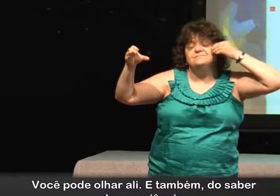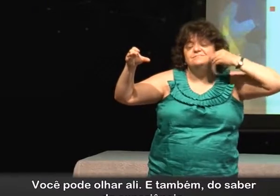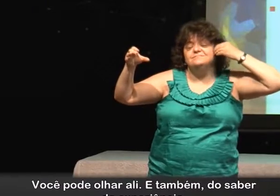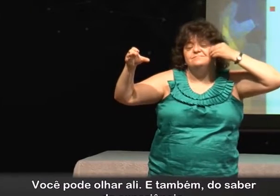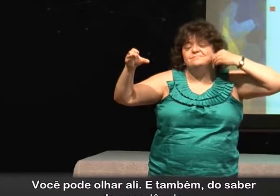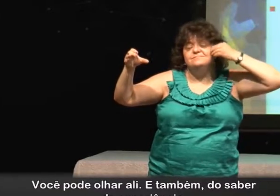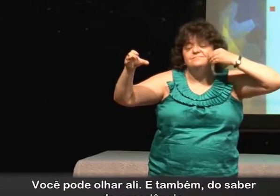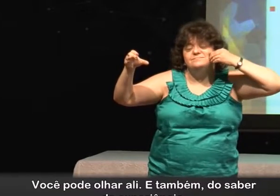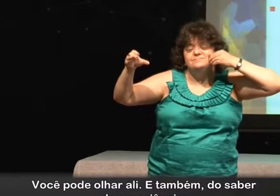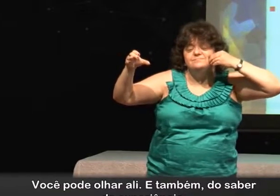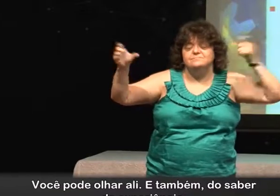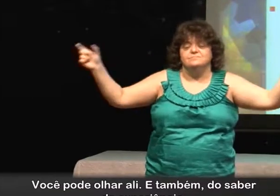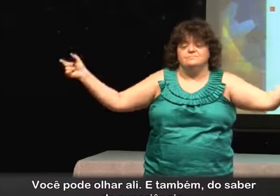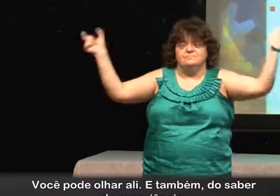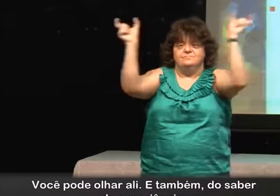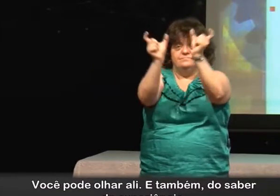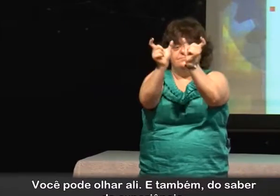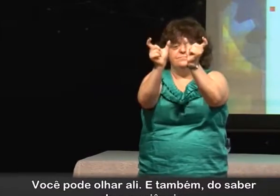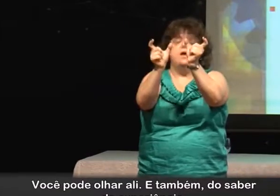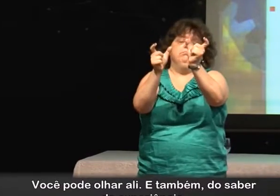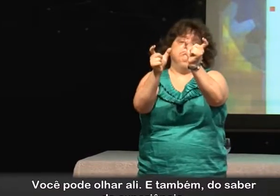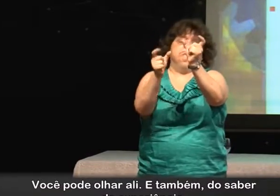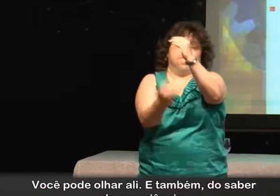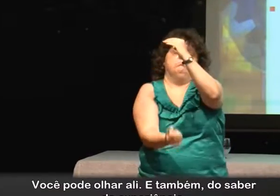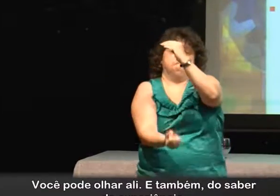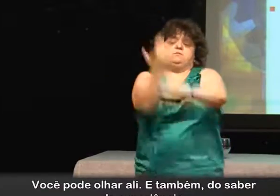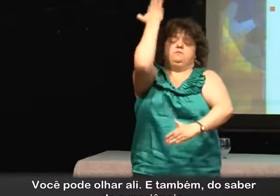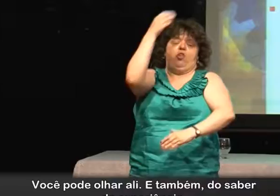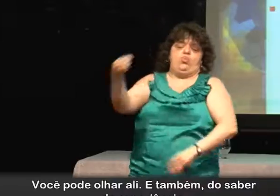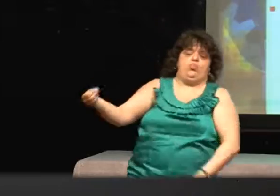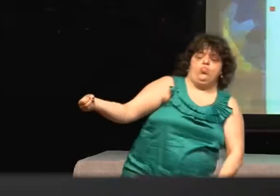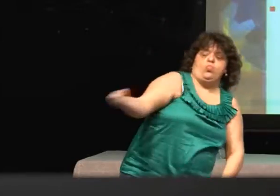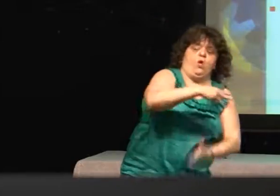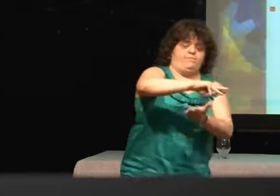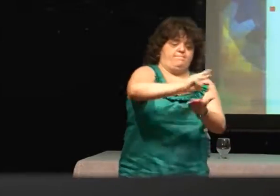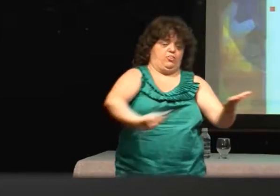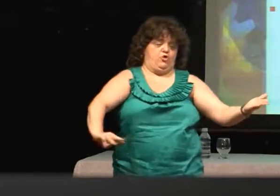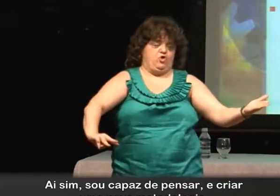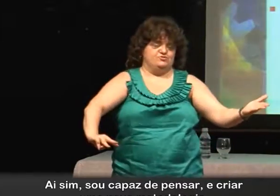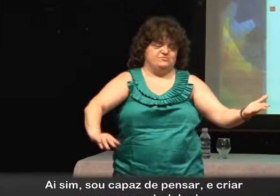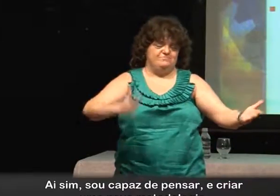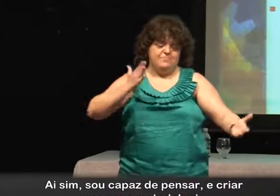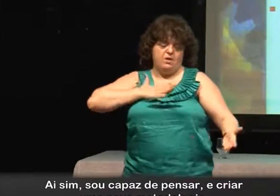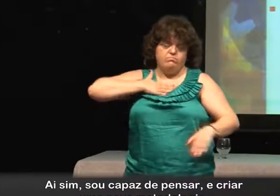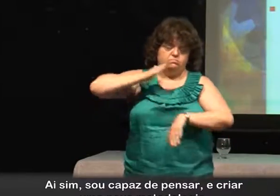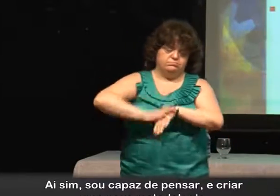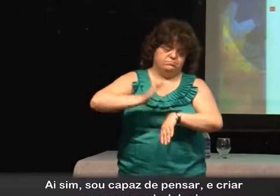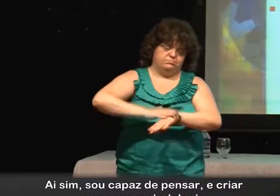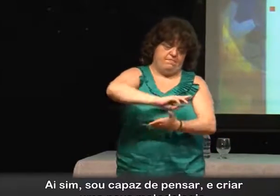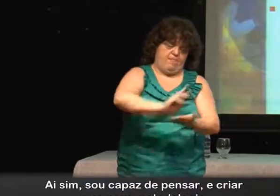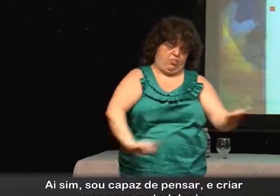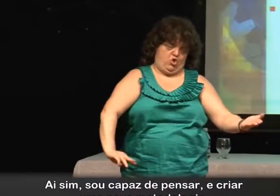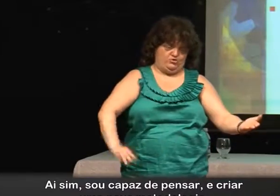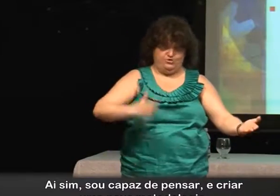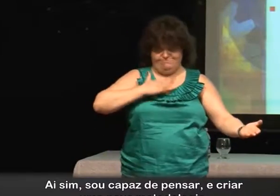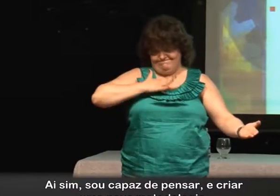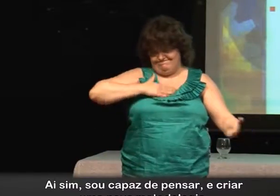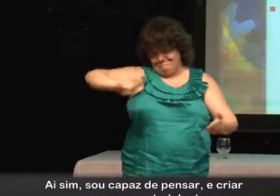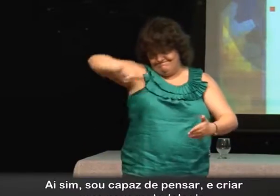E também do saber da experiência. Aí sim, eu sou capaz de